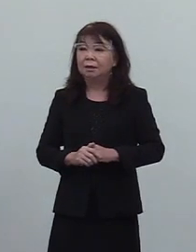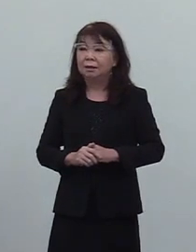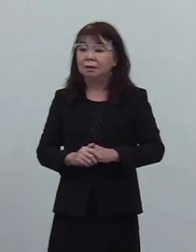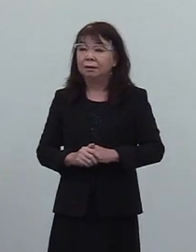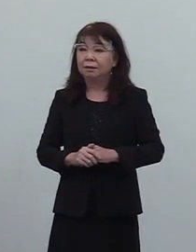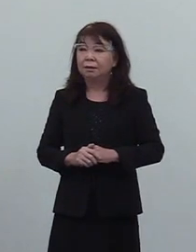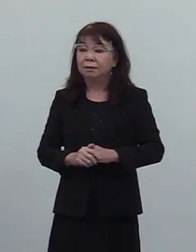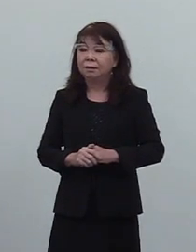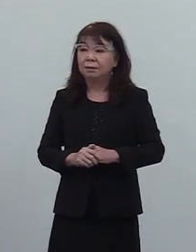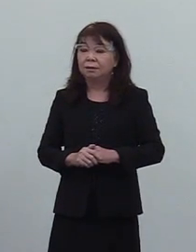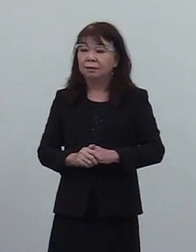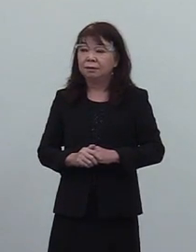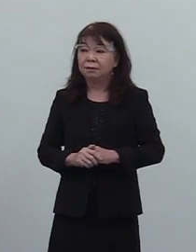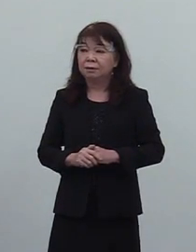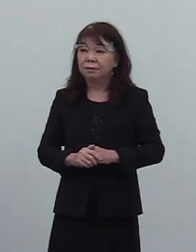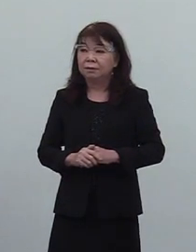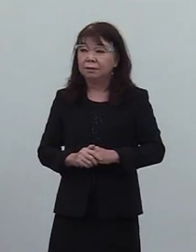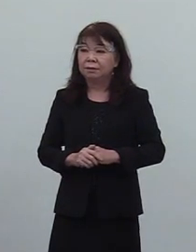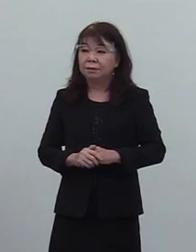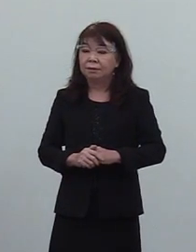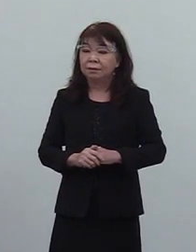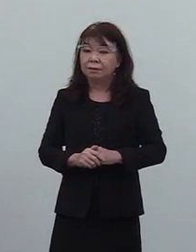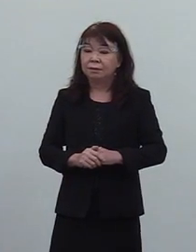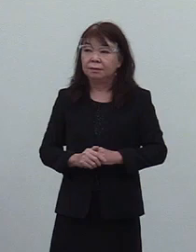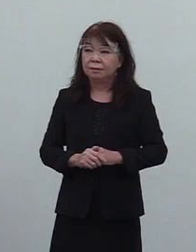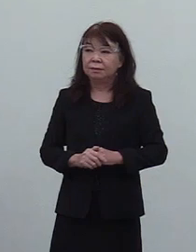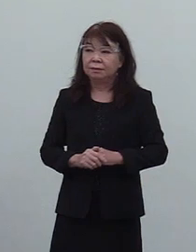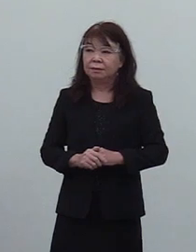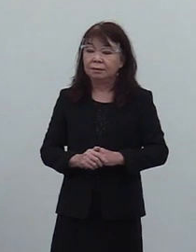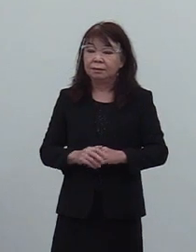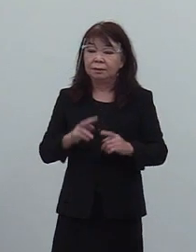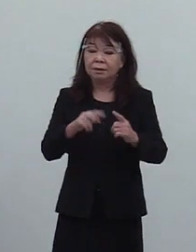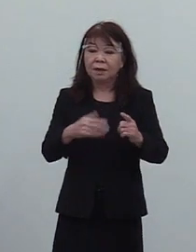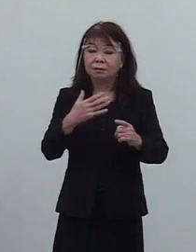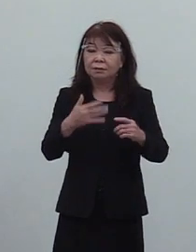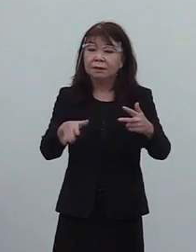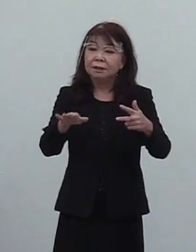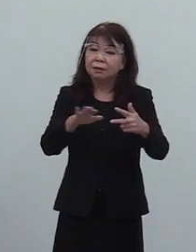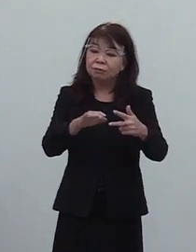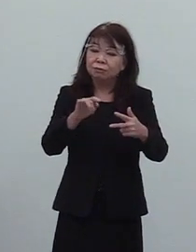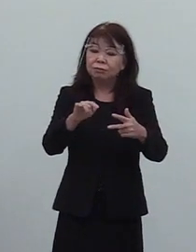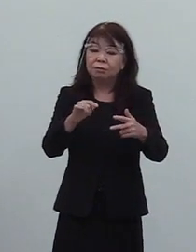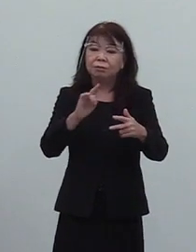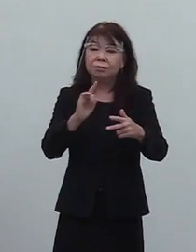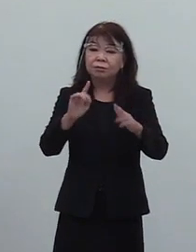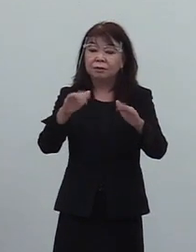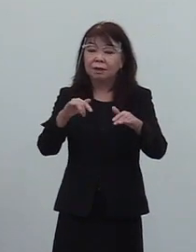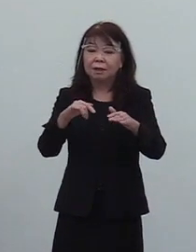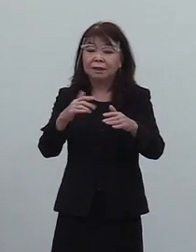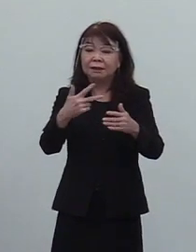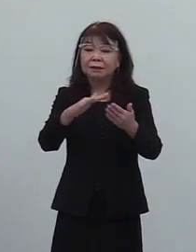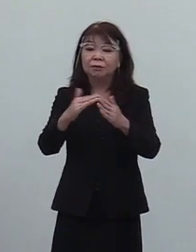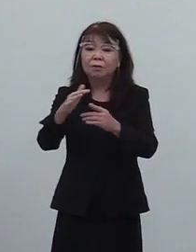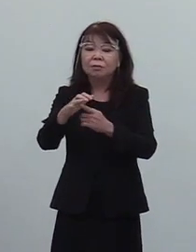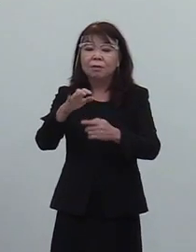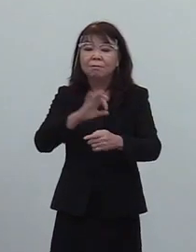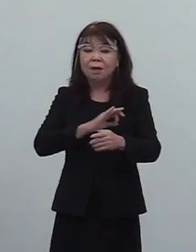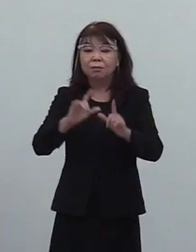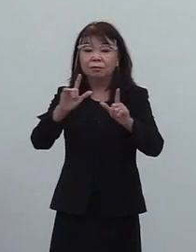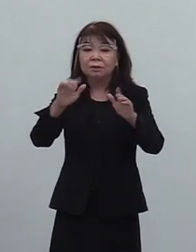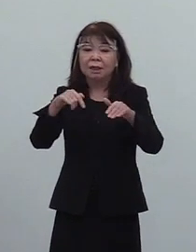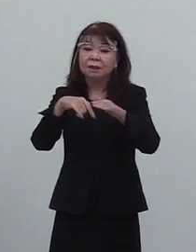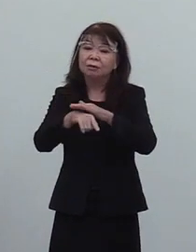名を、このように公表して話したなんか意図とかないかあったりされるんでしょうか。 特にございません